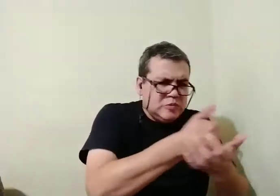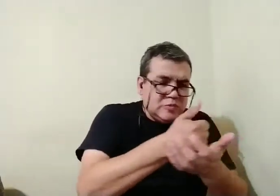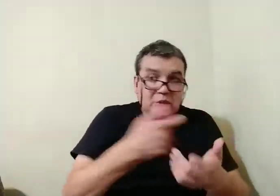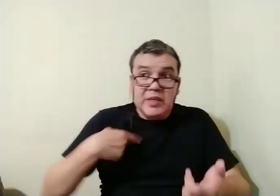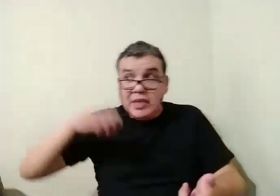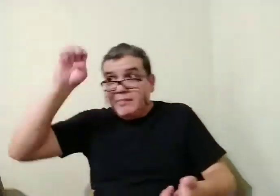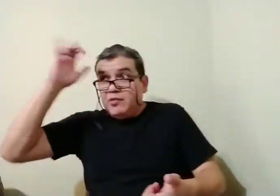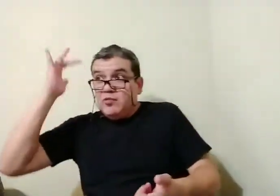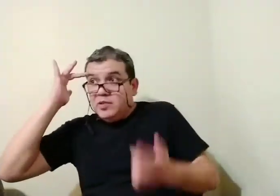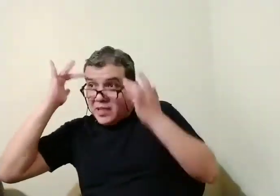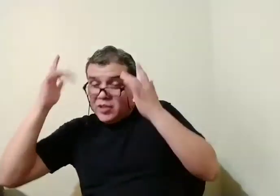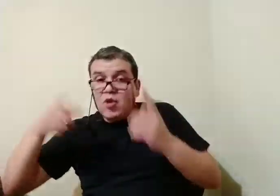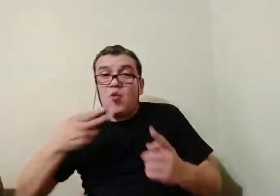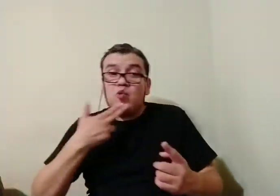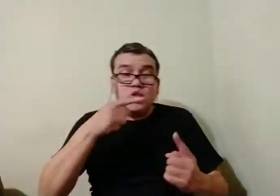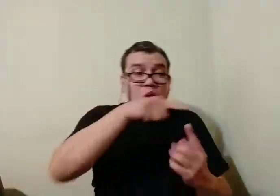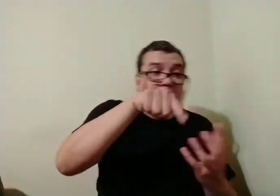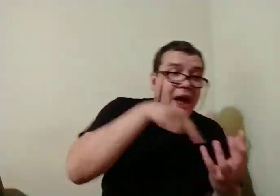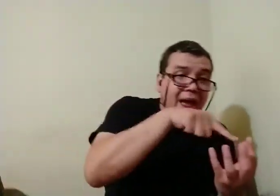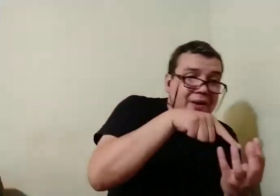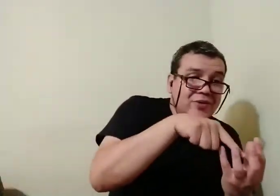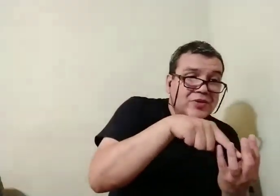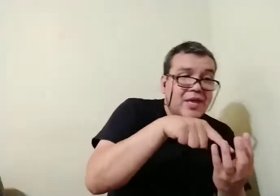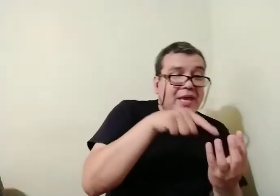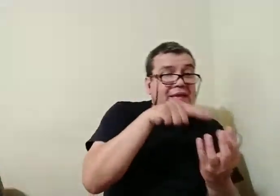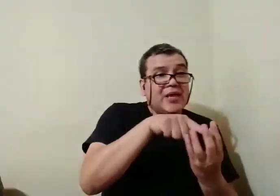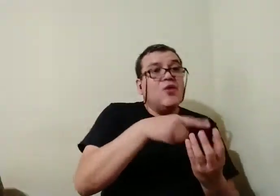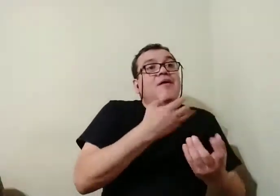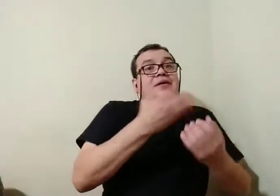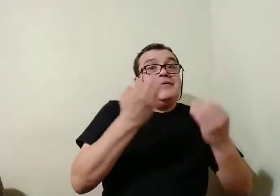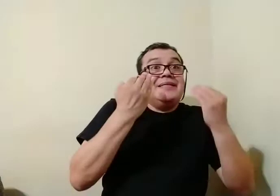y ellos testificaron de una forma admirable.